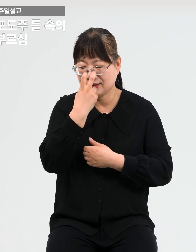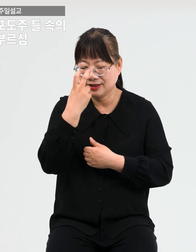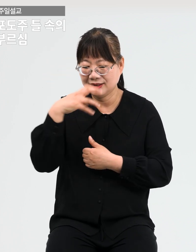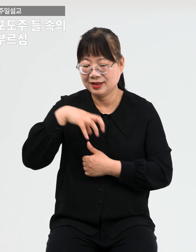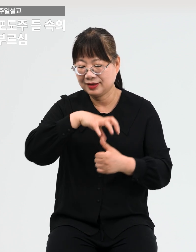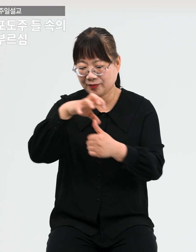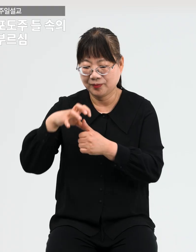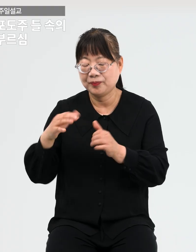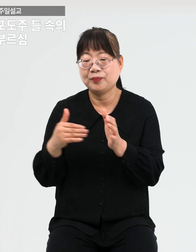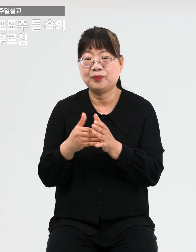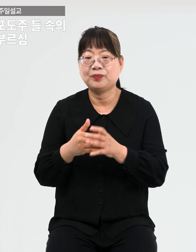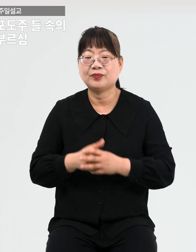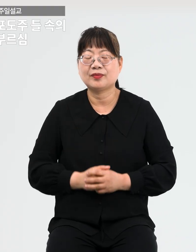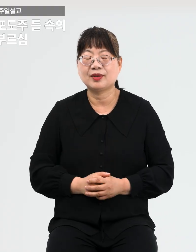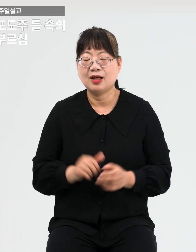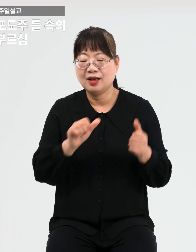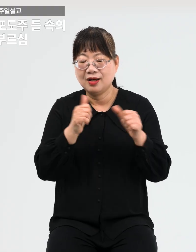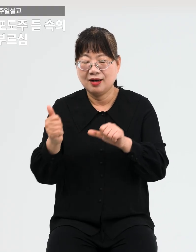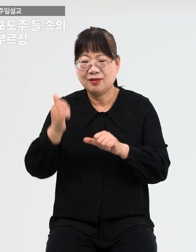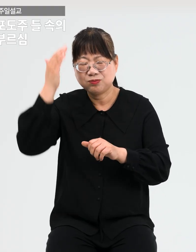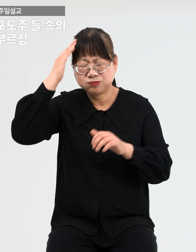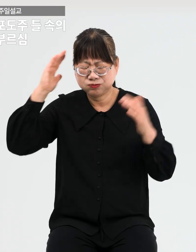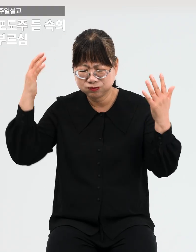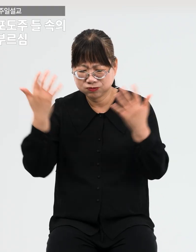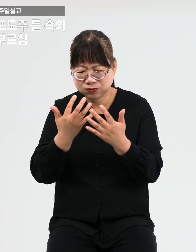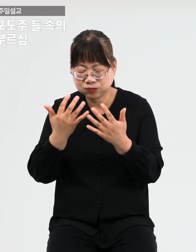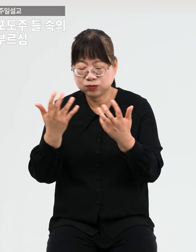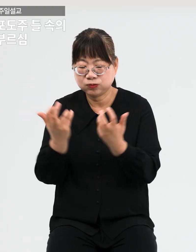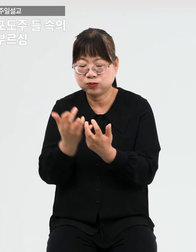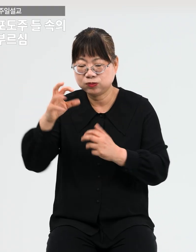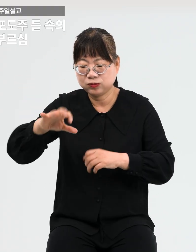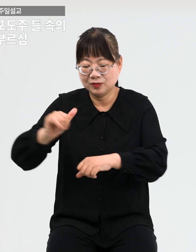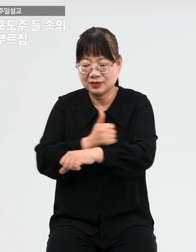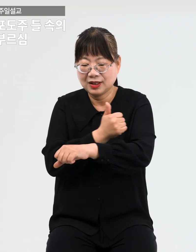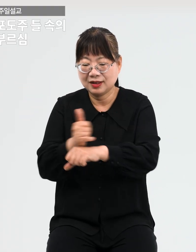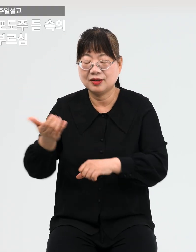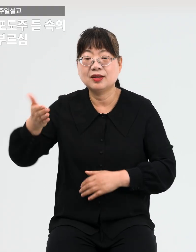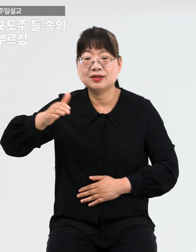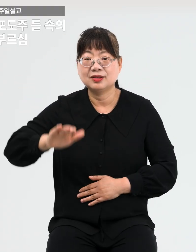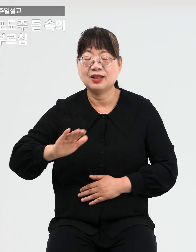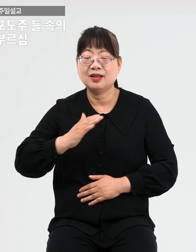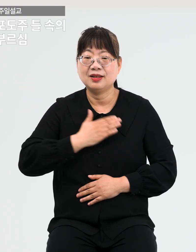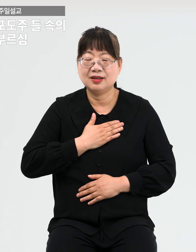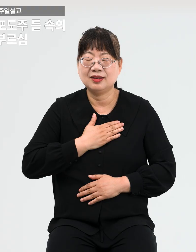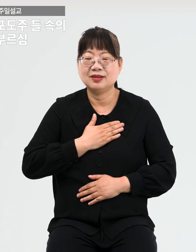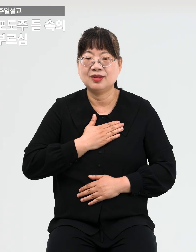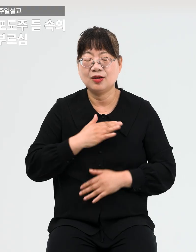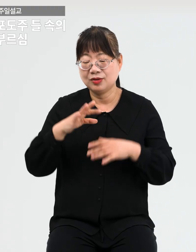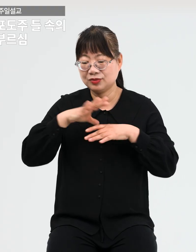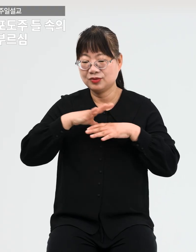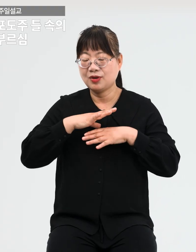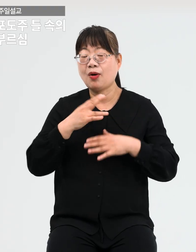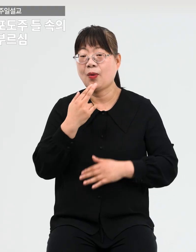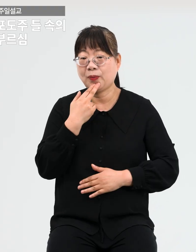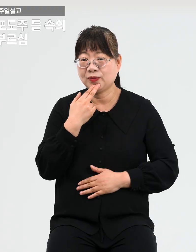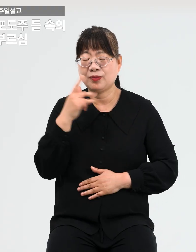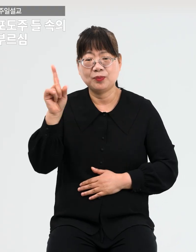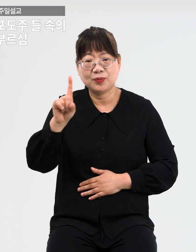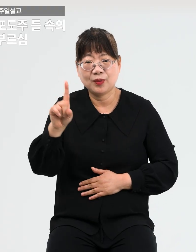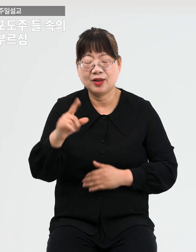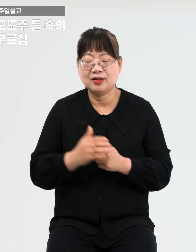안위하시나이다. 사망의 음침한 골짜기로 다닐지라도 내가 두려워하지 않을